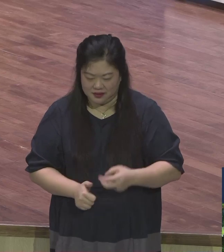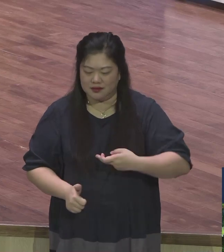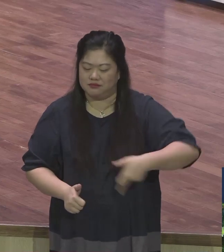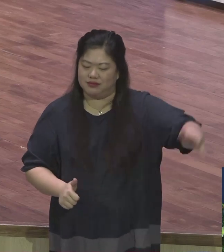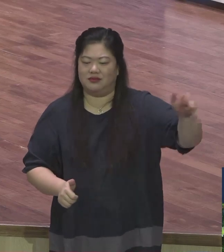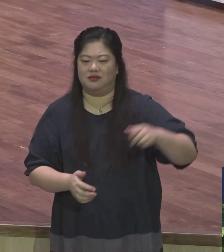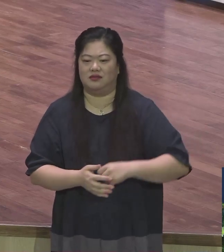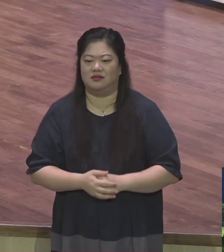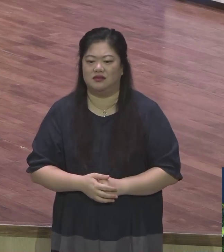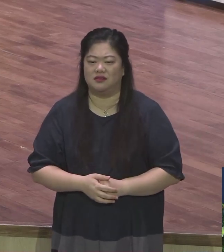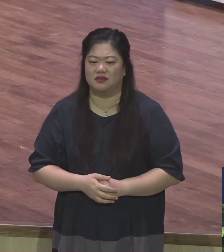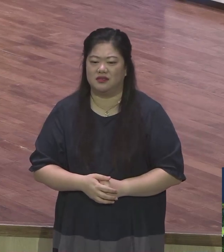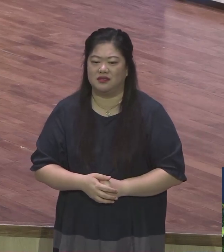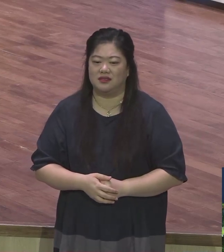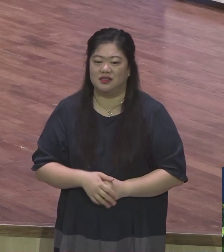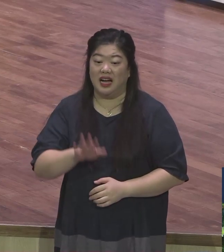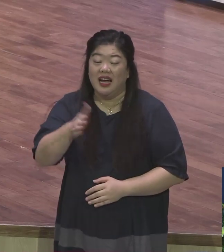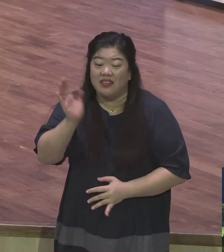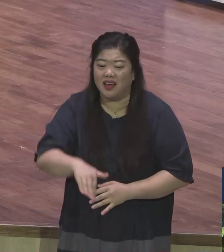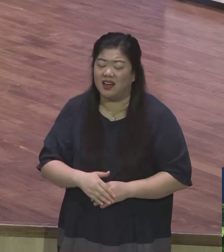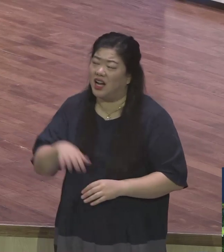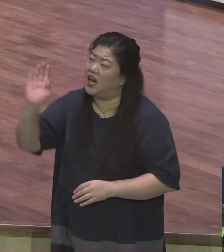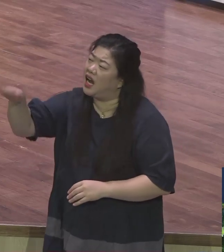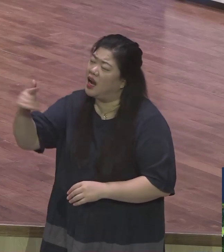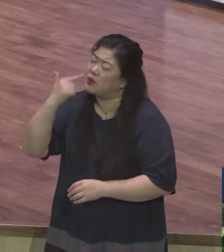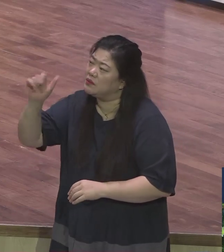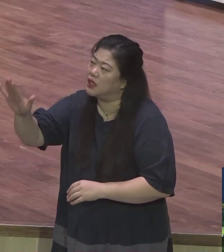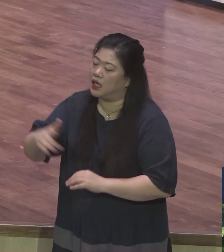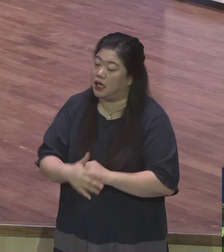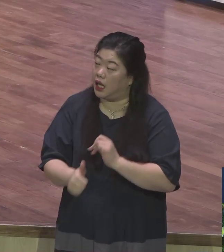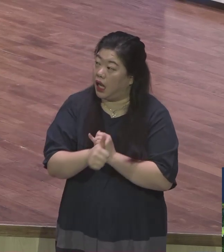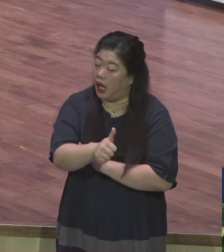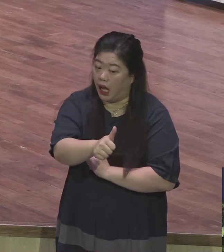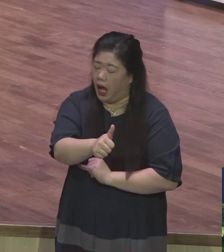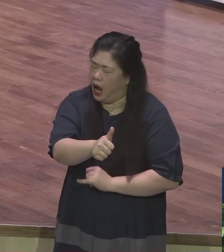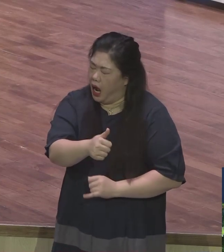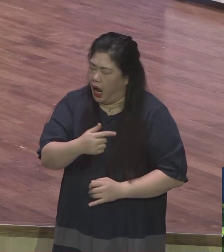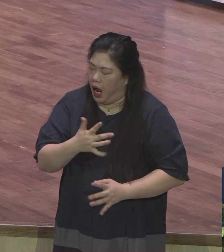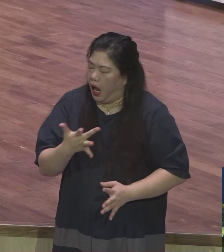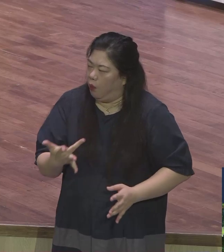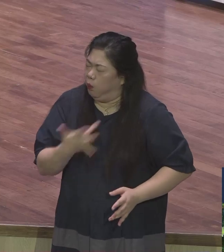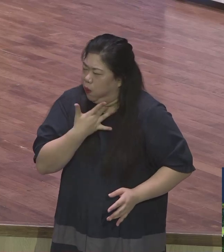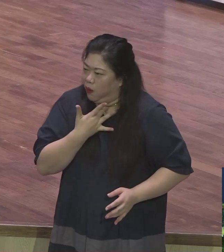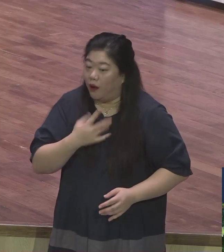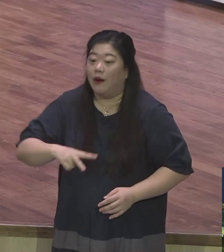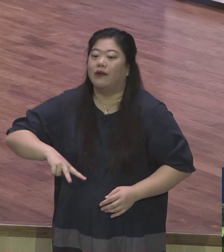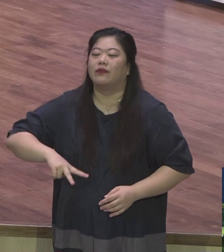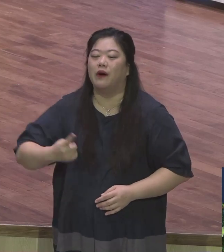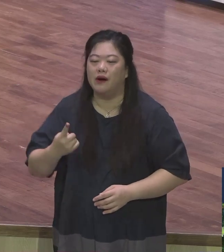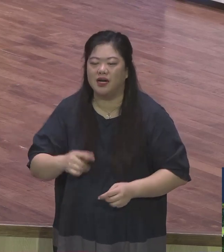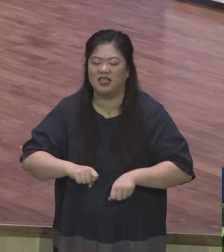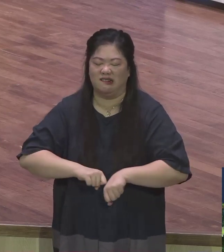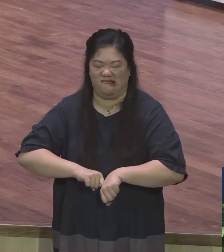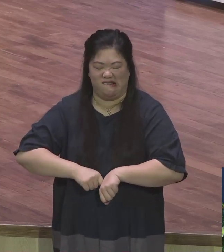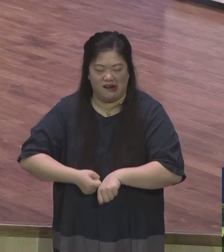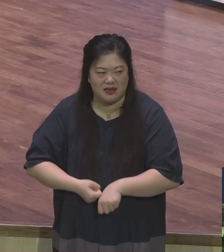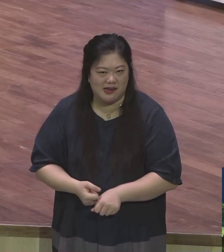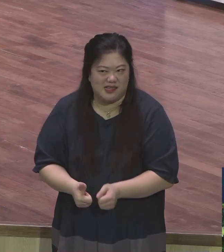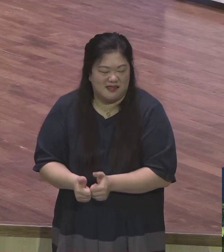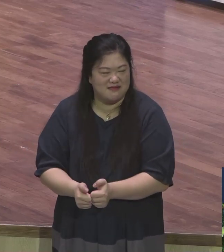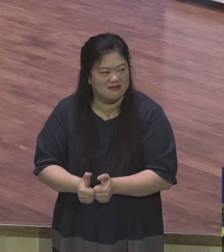목사님 도무지 남편에게 생각이 안 납니다. 그래도 써보세요. 억지로 써보세요.